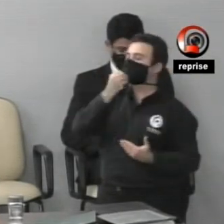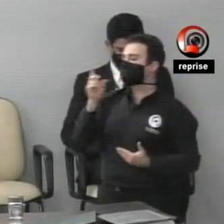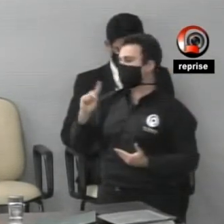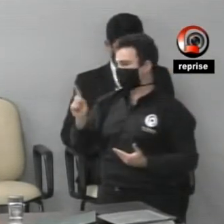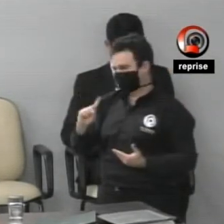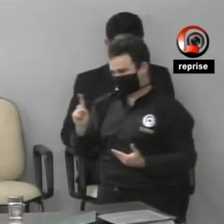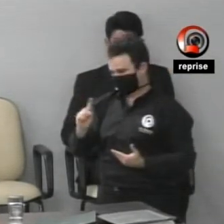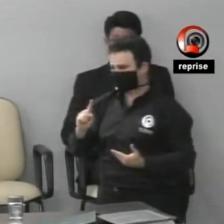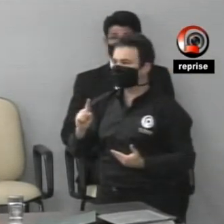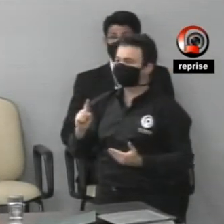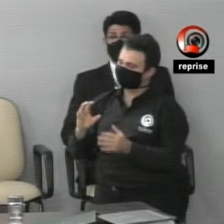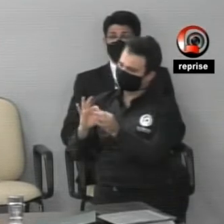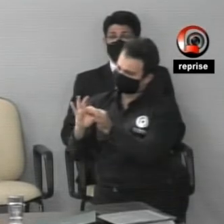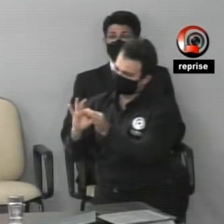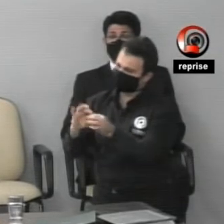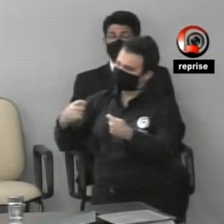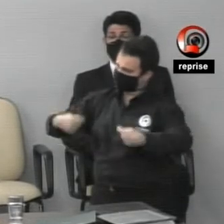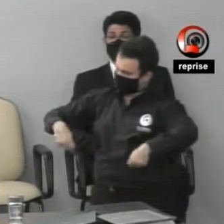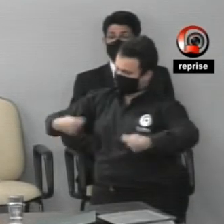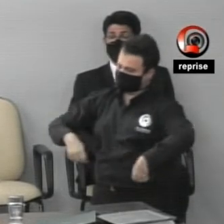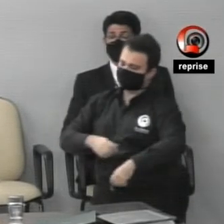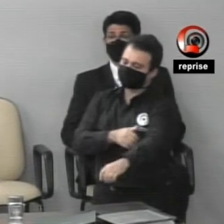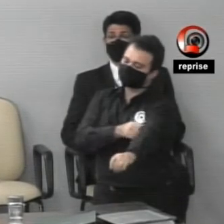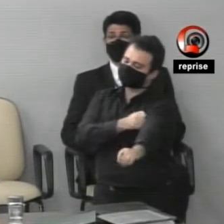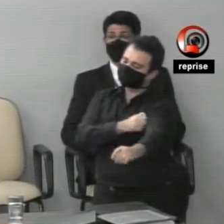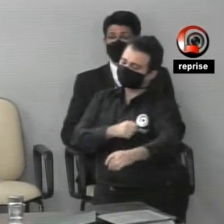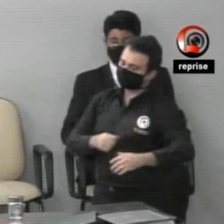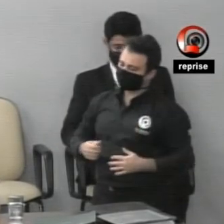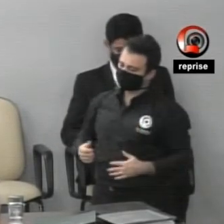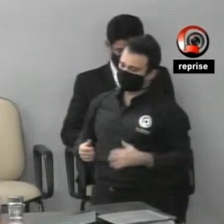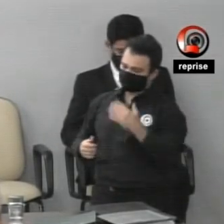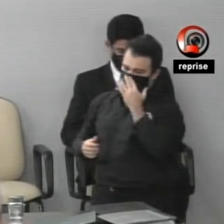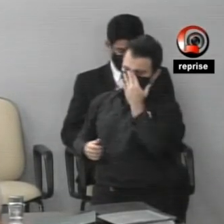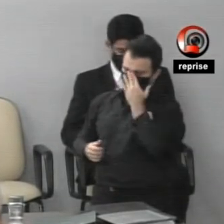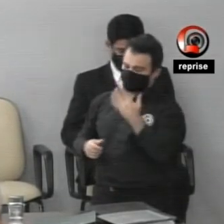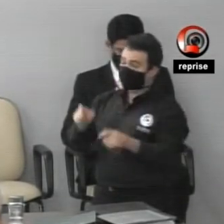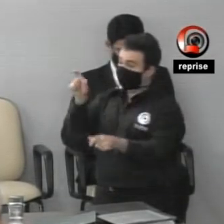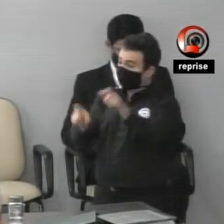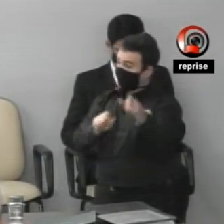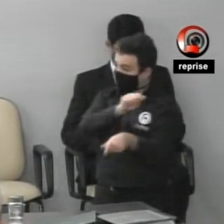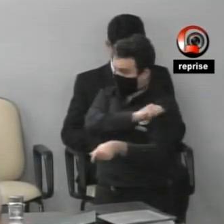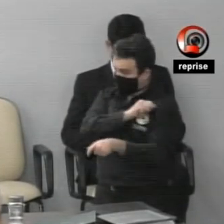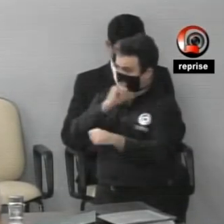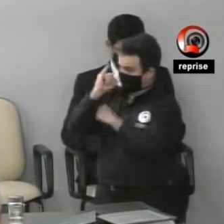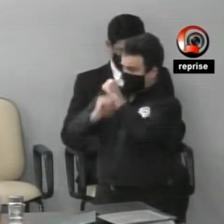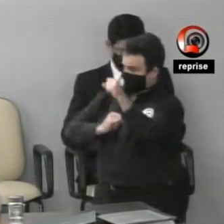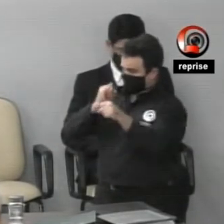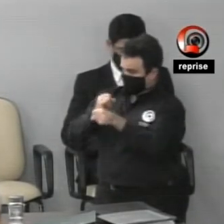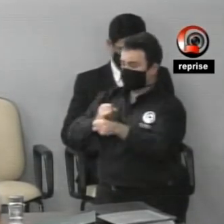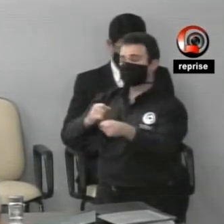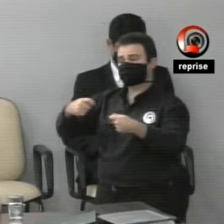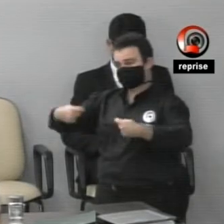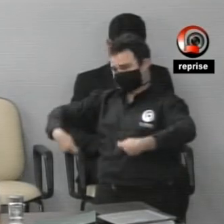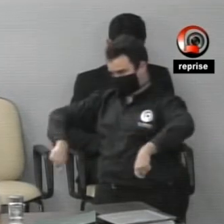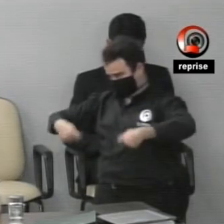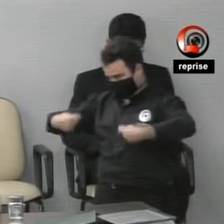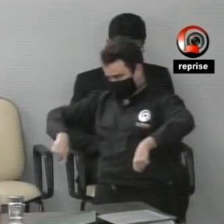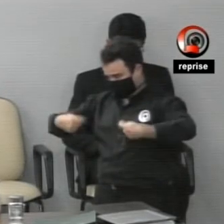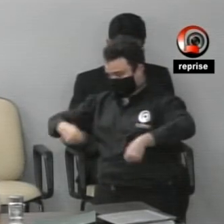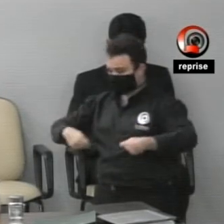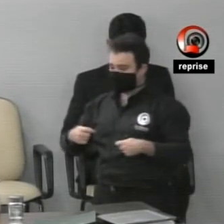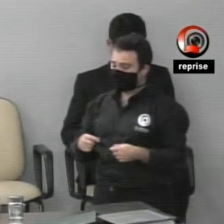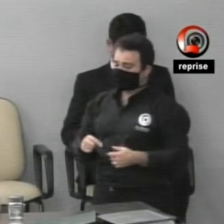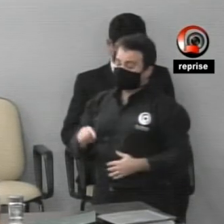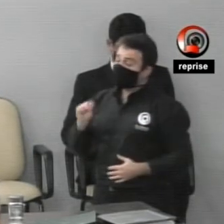da internet, ela não pode estar atrelada à educação, jamais. O que tem que estar atrelado à educação é todo o